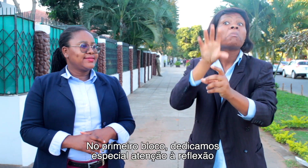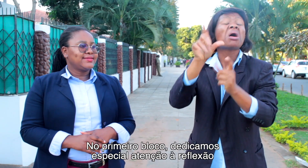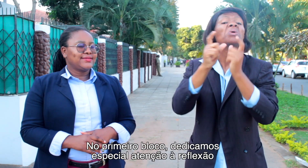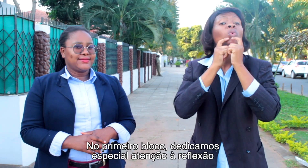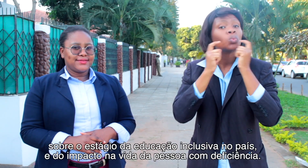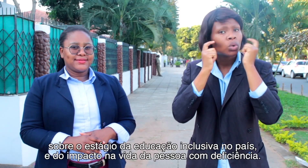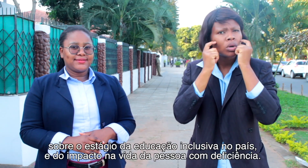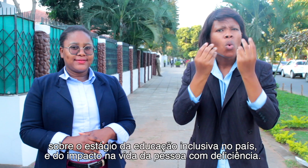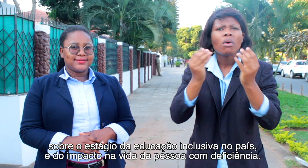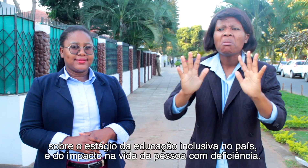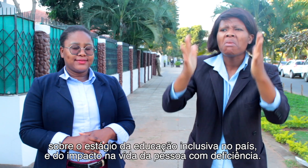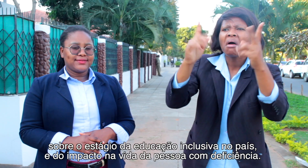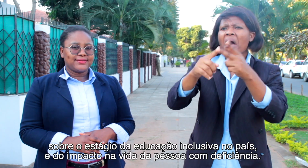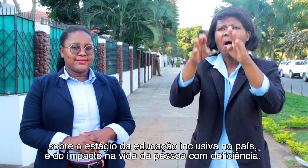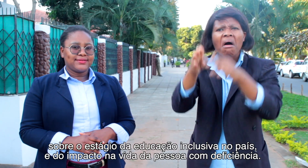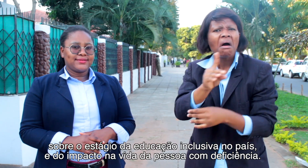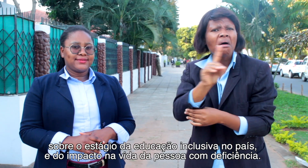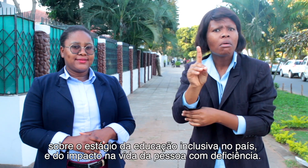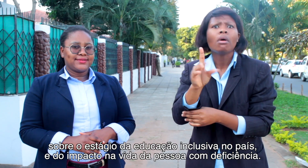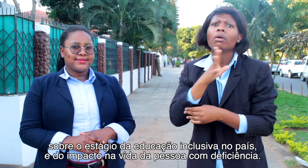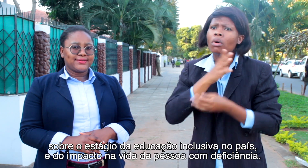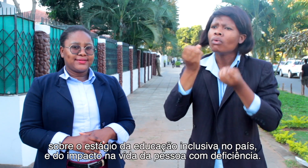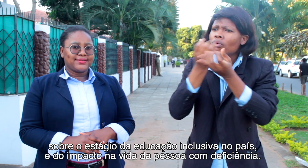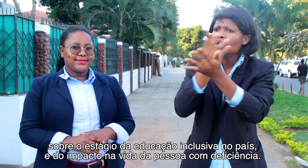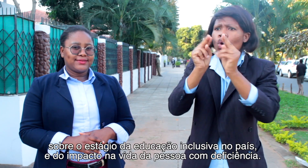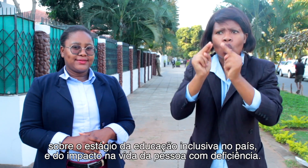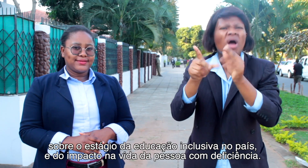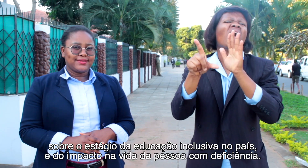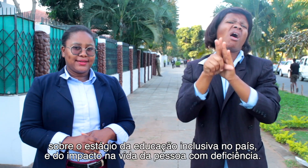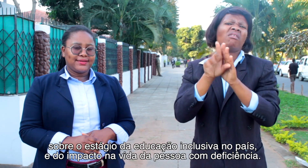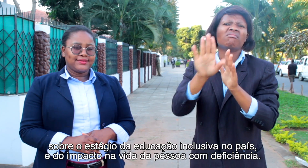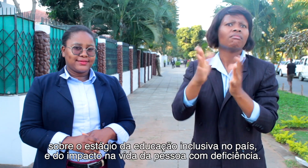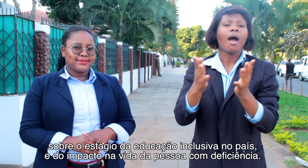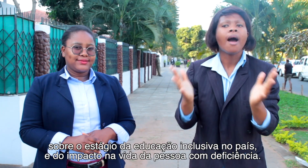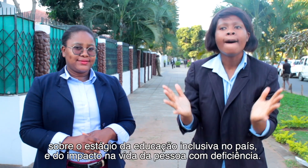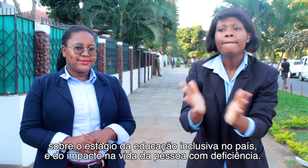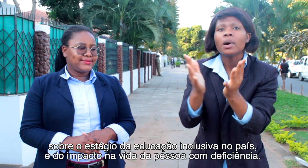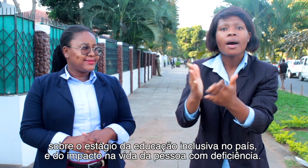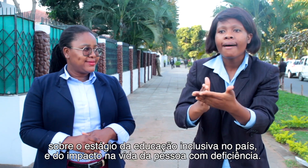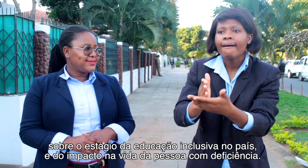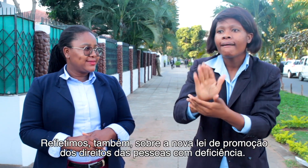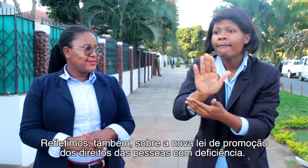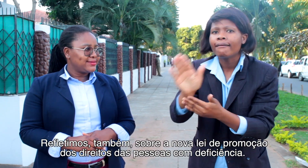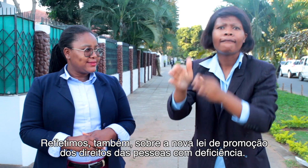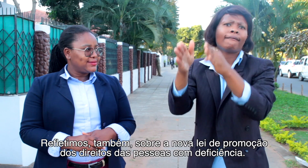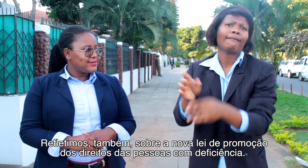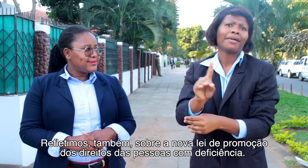reflexão sobre o estágio da educação inclusiva no país e do impacto na vida da pessoa com deficiência. Refletimos também